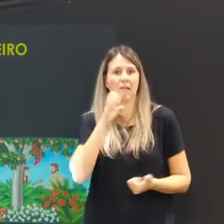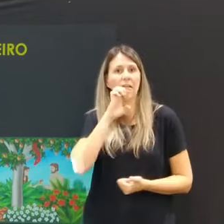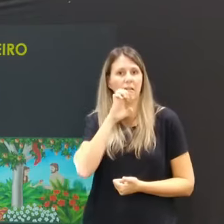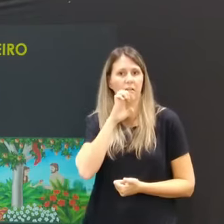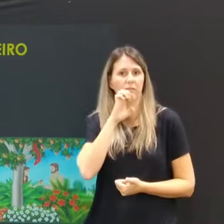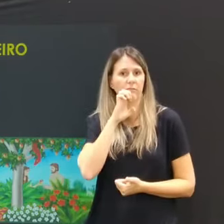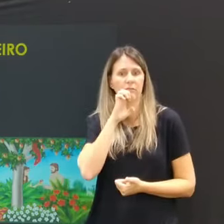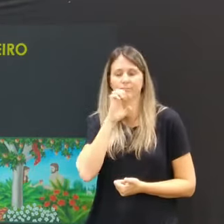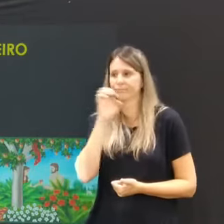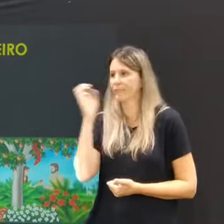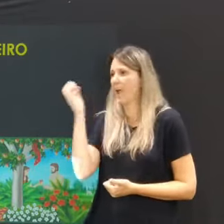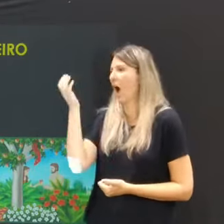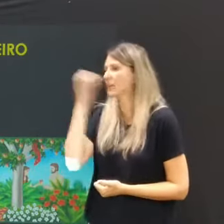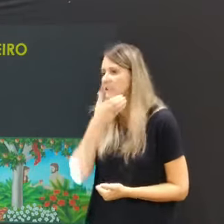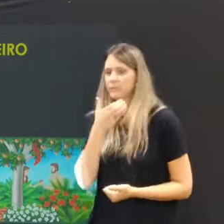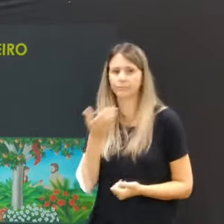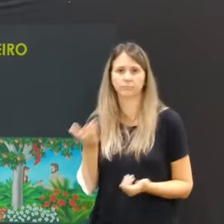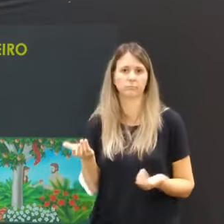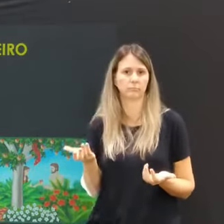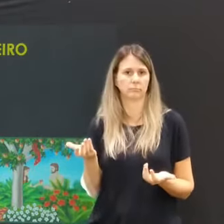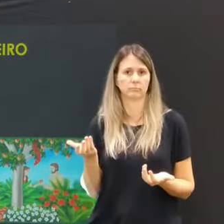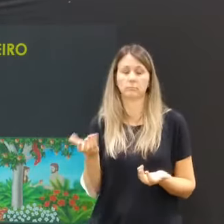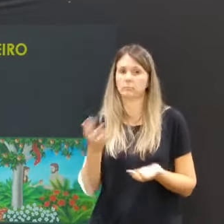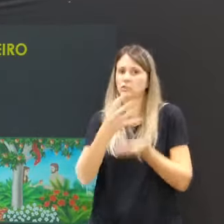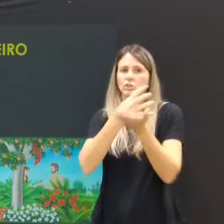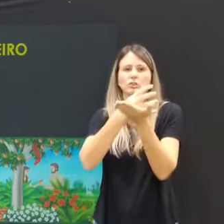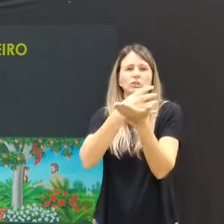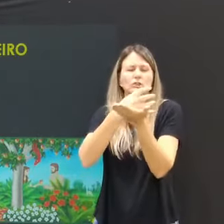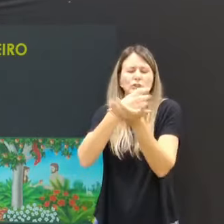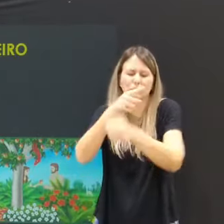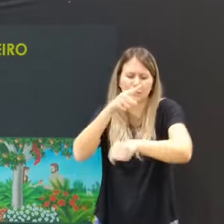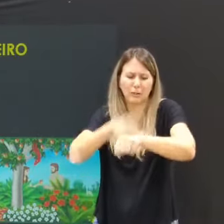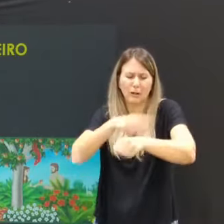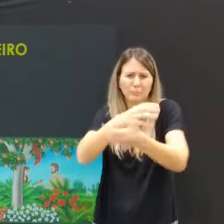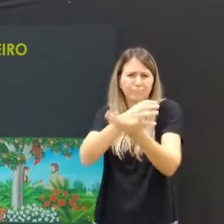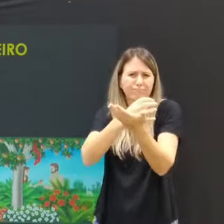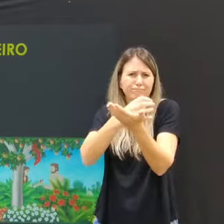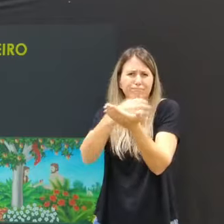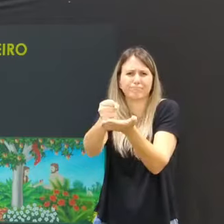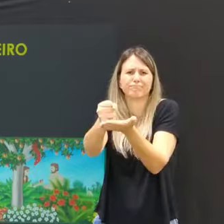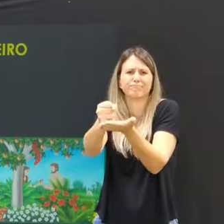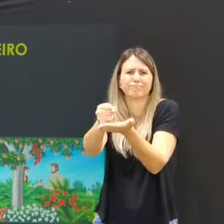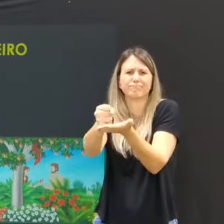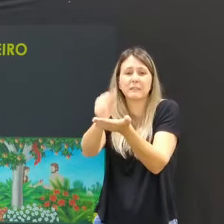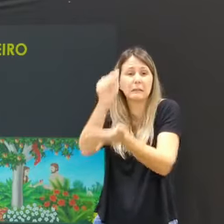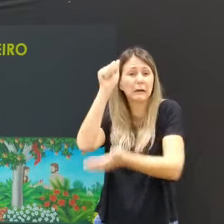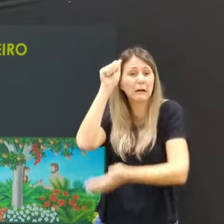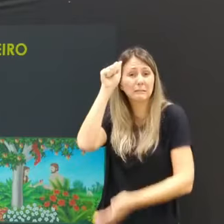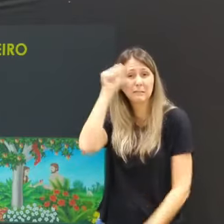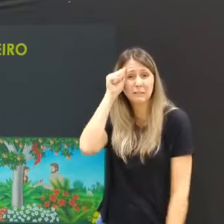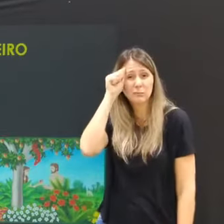Né? Ele ali, o diabo, ele estava enganando a Eva. Seduziu a Eva e Eva mordeu o fruto. Aí, o que